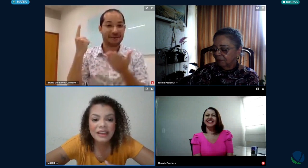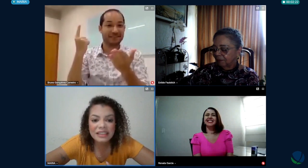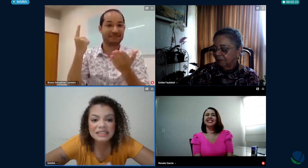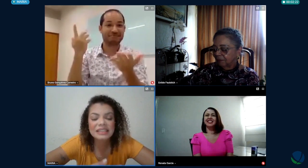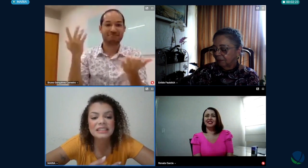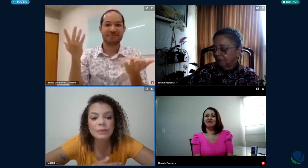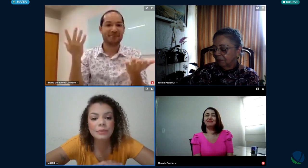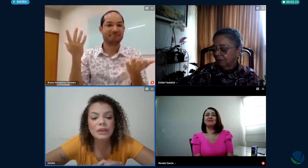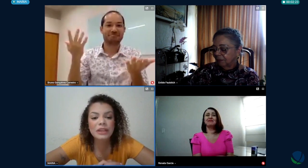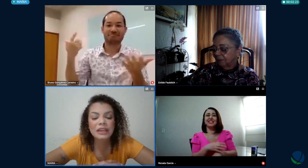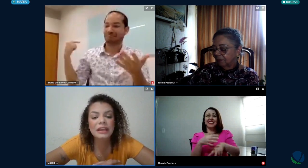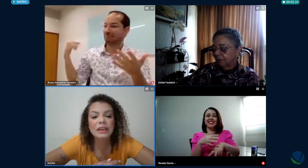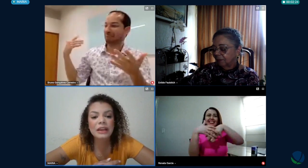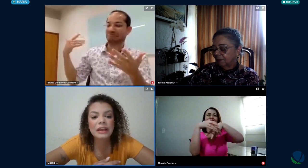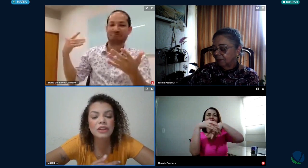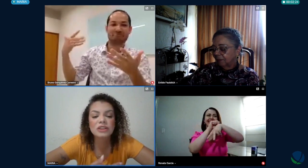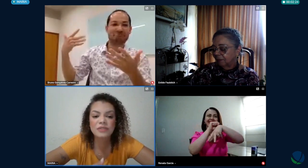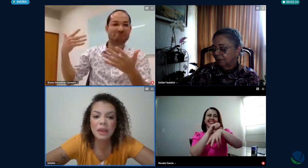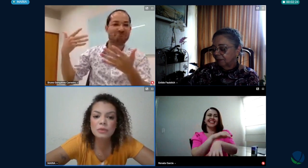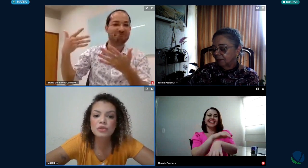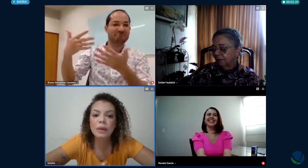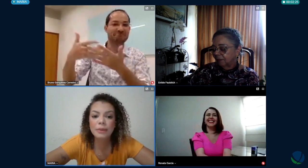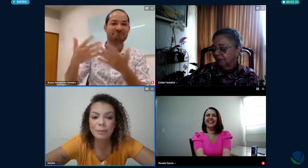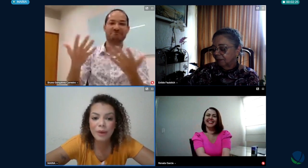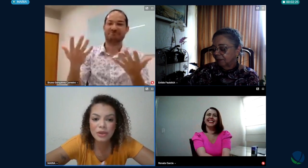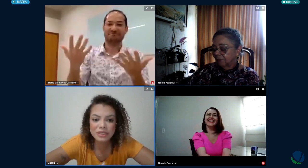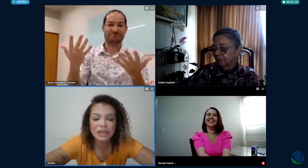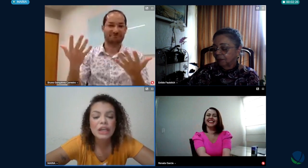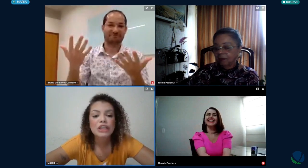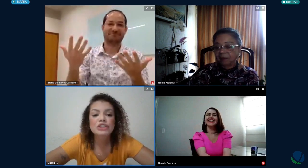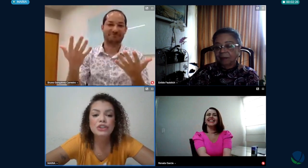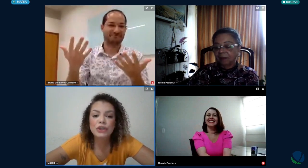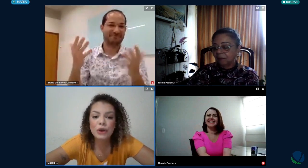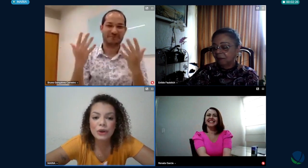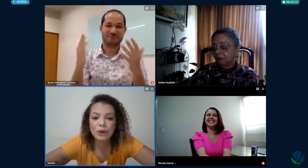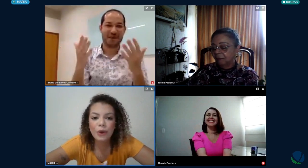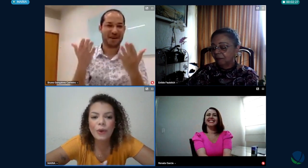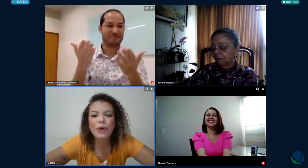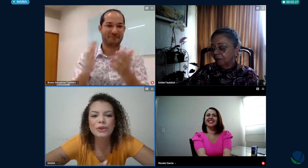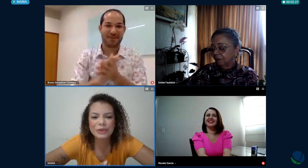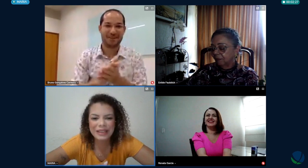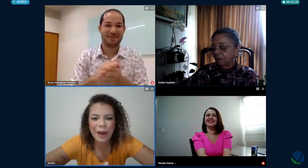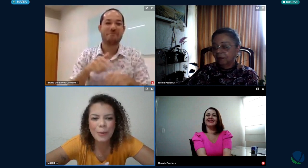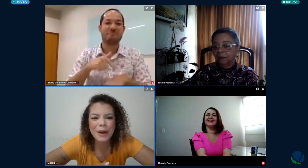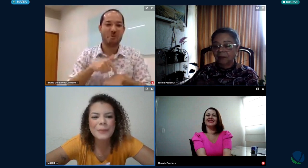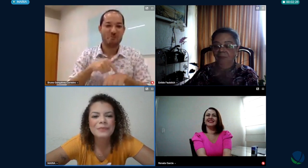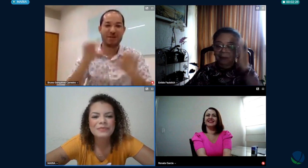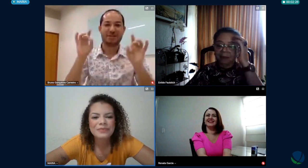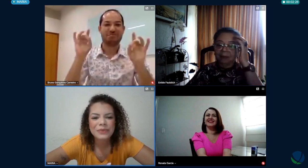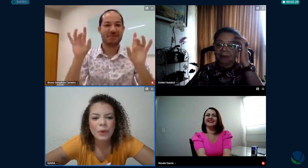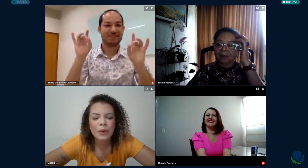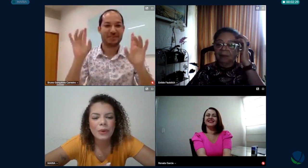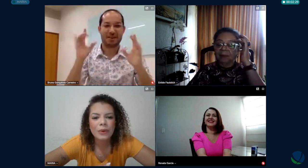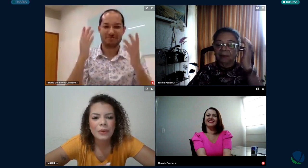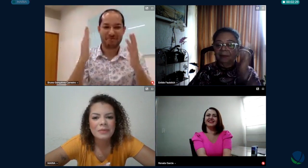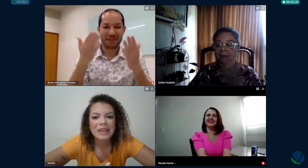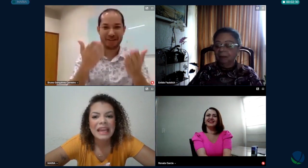É a primeira vez que nós vemos uma proposta de ortotrauma.